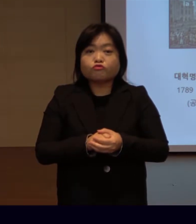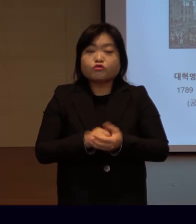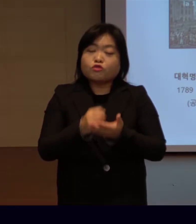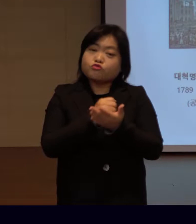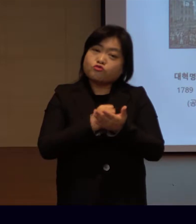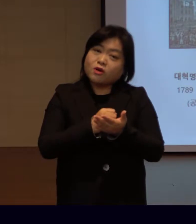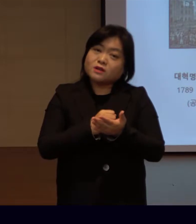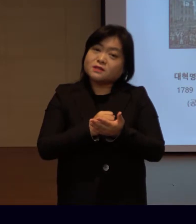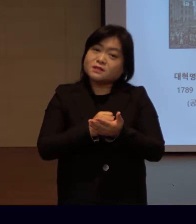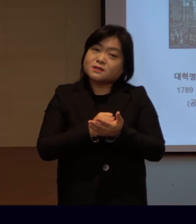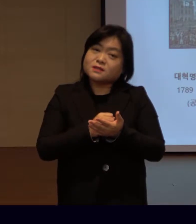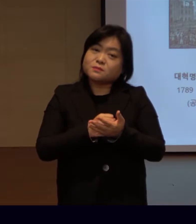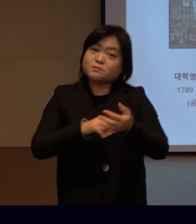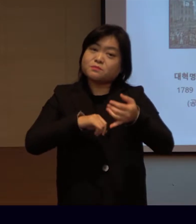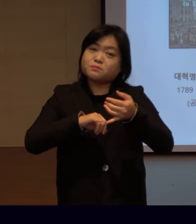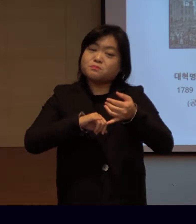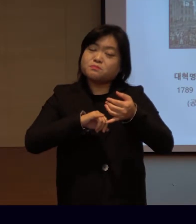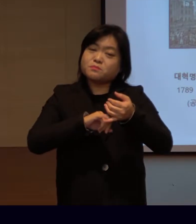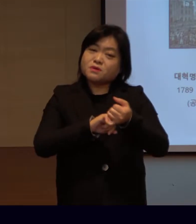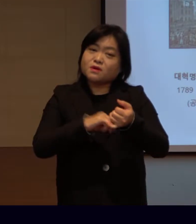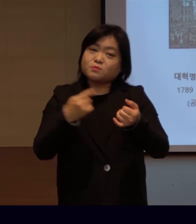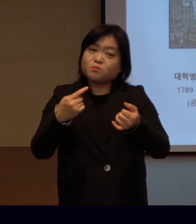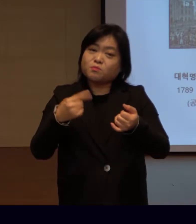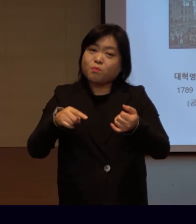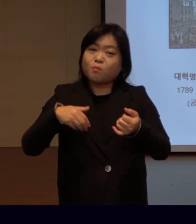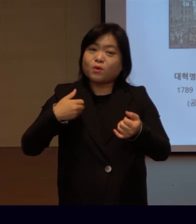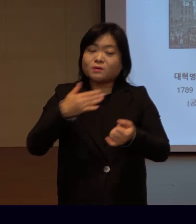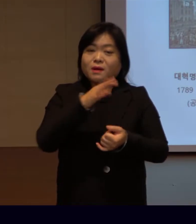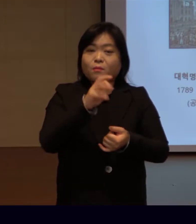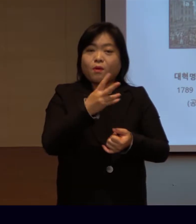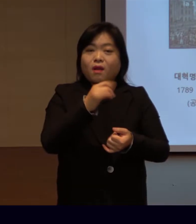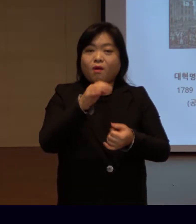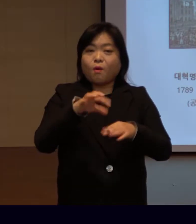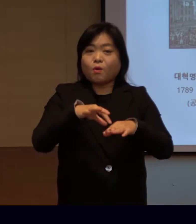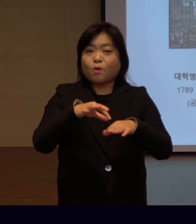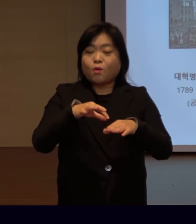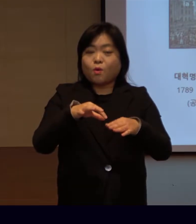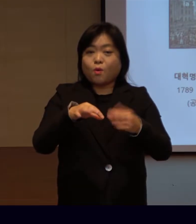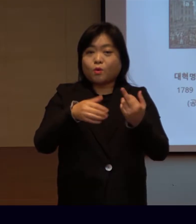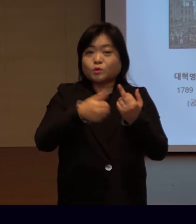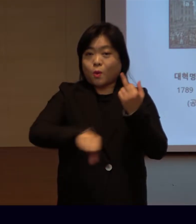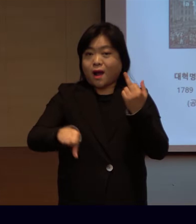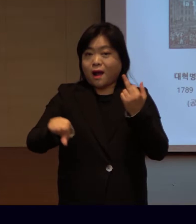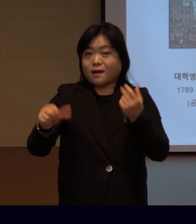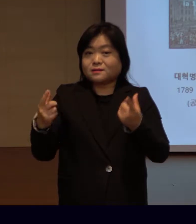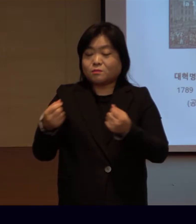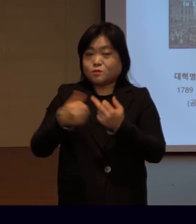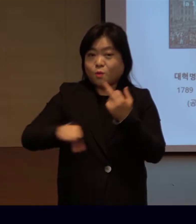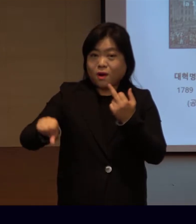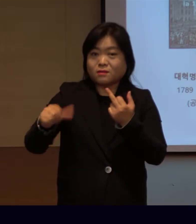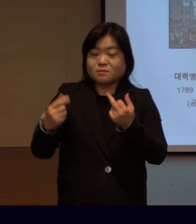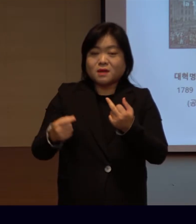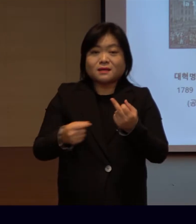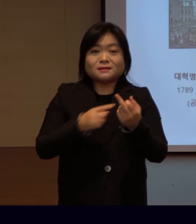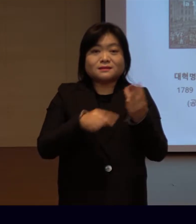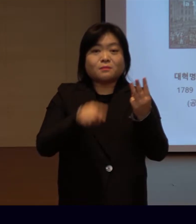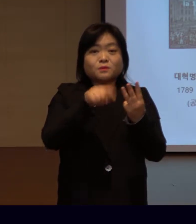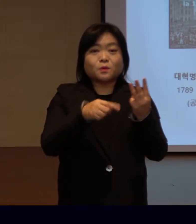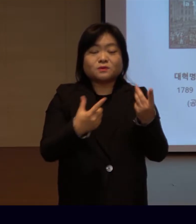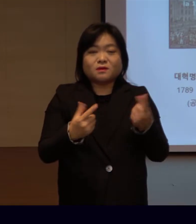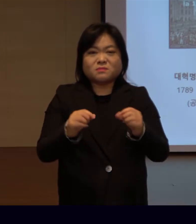우연인지 필연인지 나폴레옹의 조카였습니다. 이 나폴레옹의 조카는 삼촌처럼 자식도 제국을 만들죠. 그